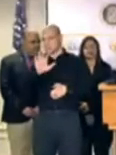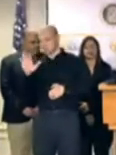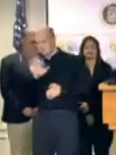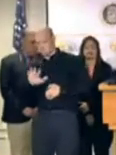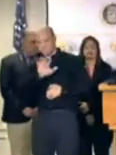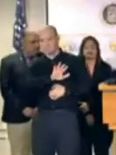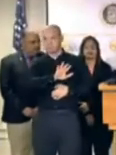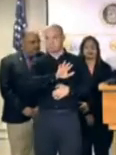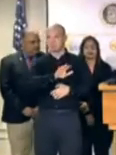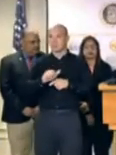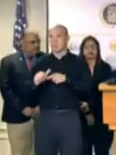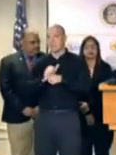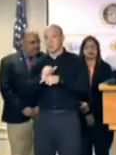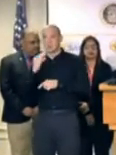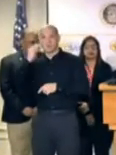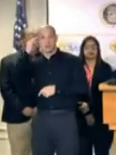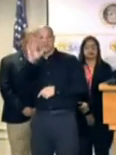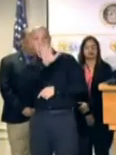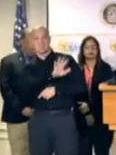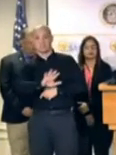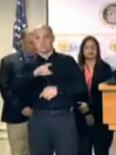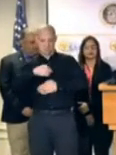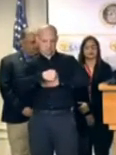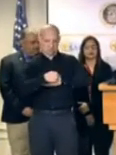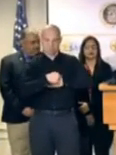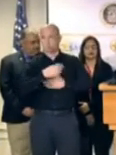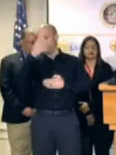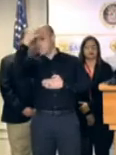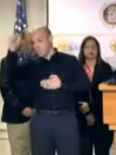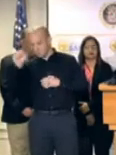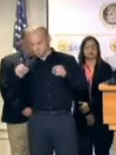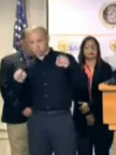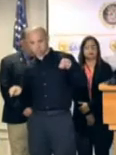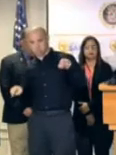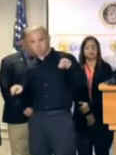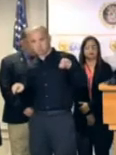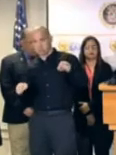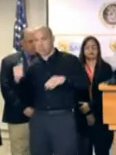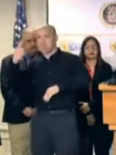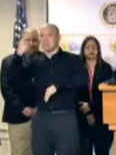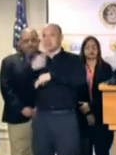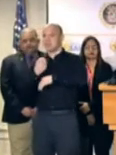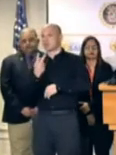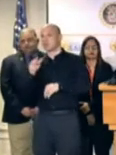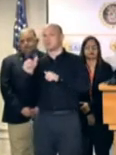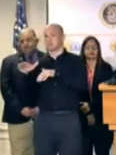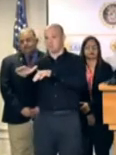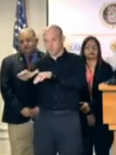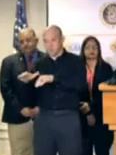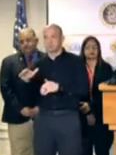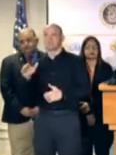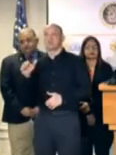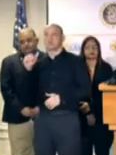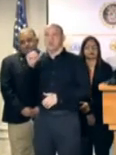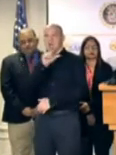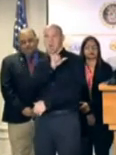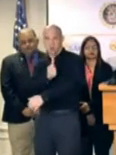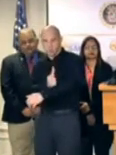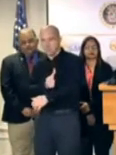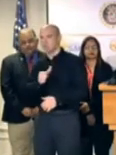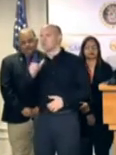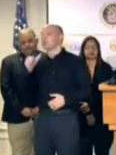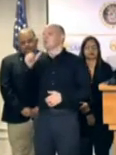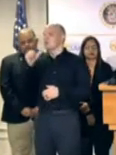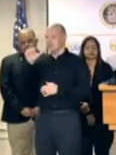el personal de la zona de Mayagüez y Caguas. El día 12 vamos a tener Aguadilla y Ceiba. El 17